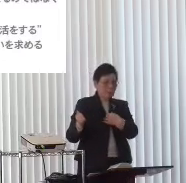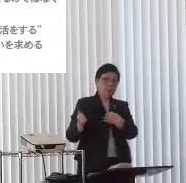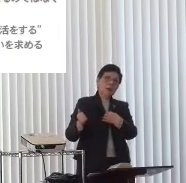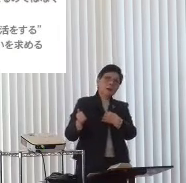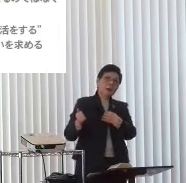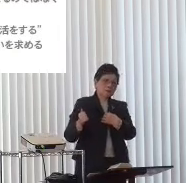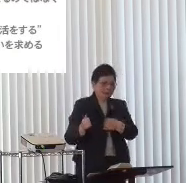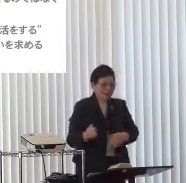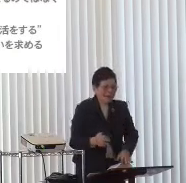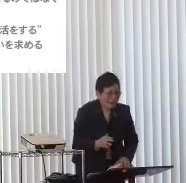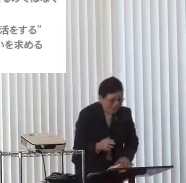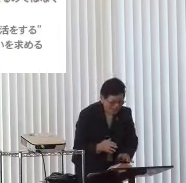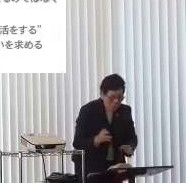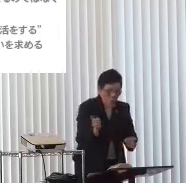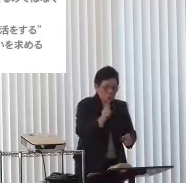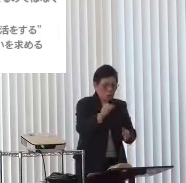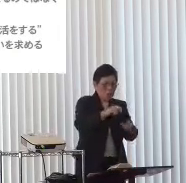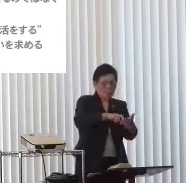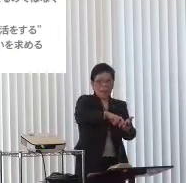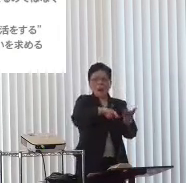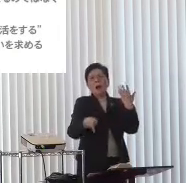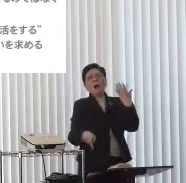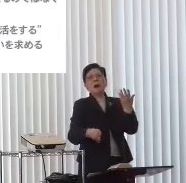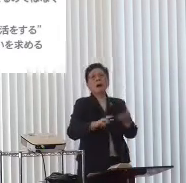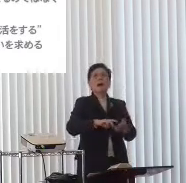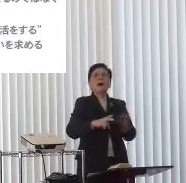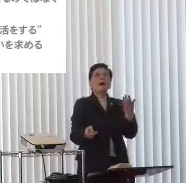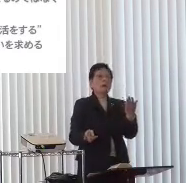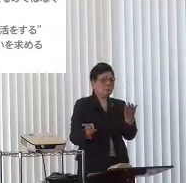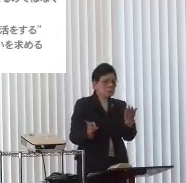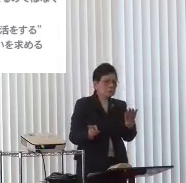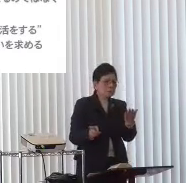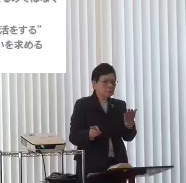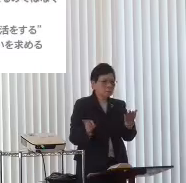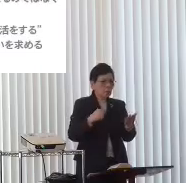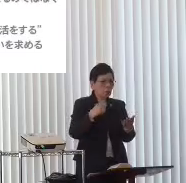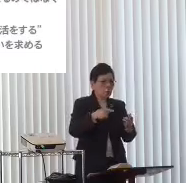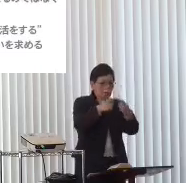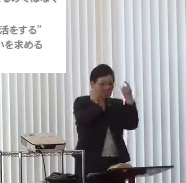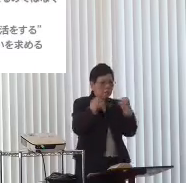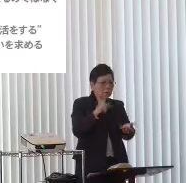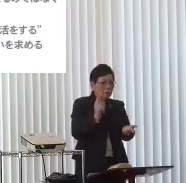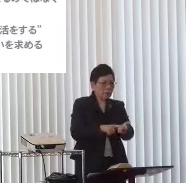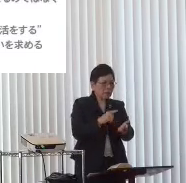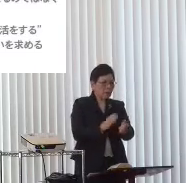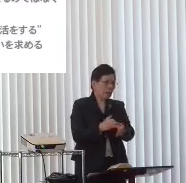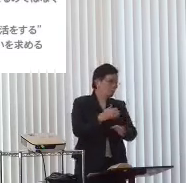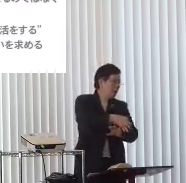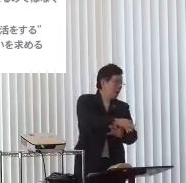どこかでつまずいてしまう、どこかでオーバーペースになってしまう。